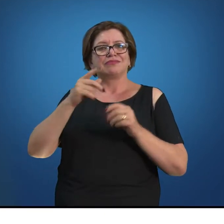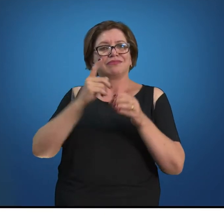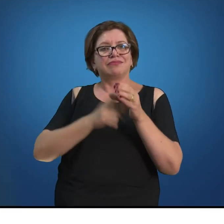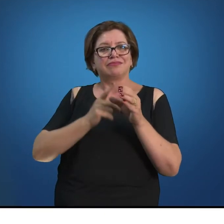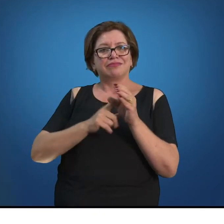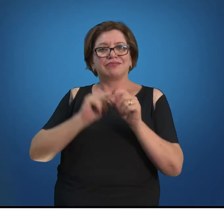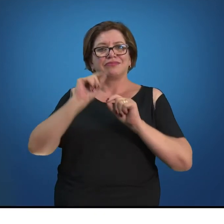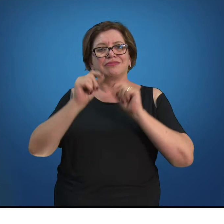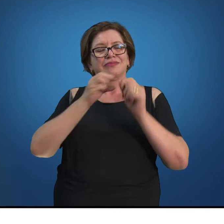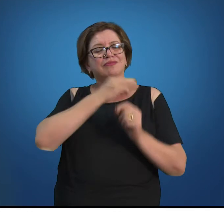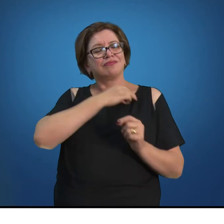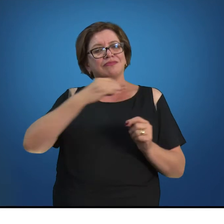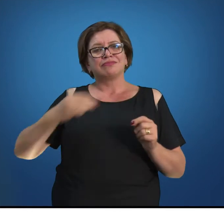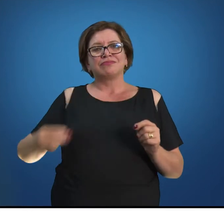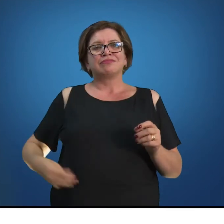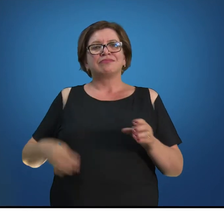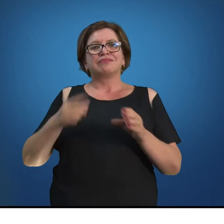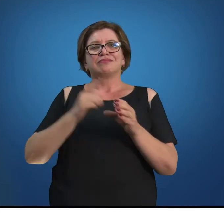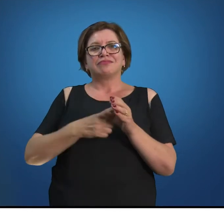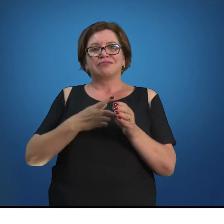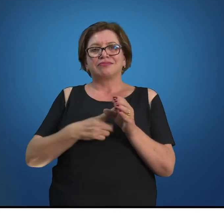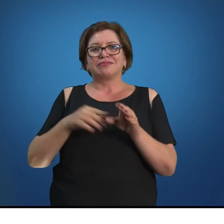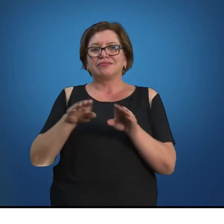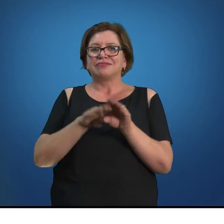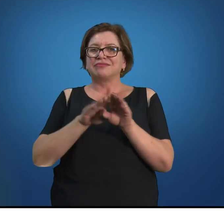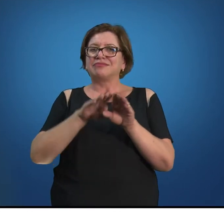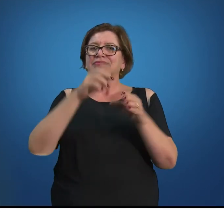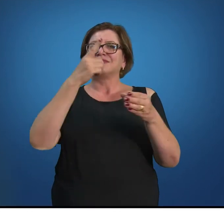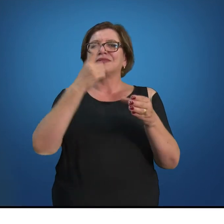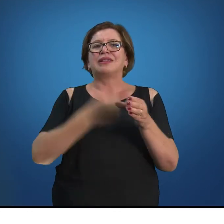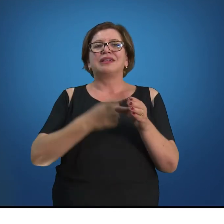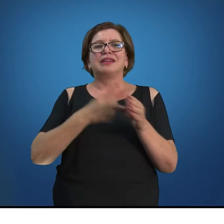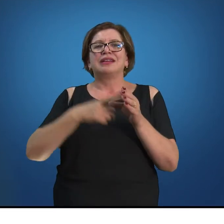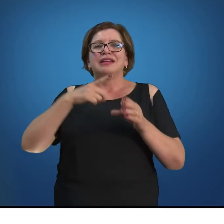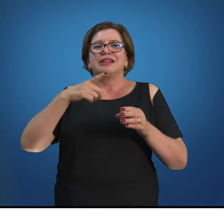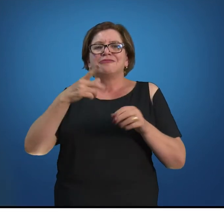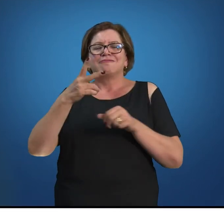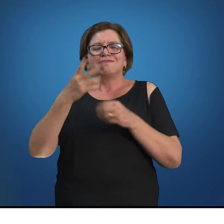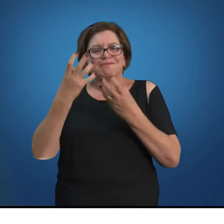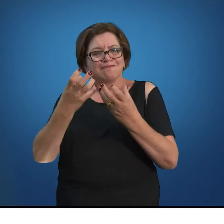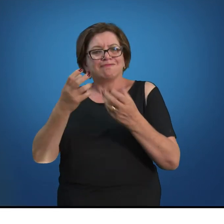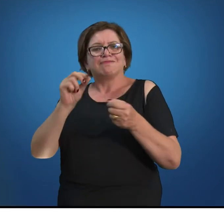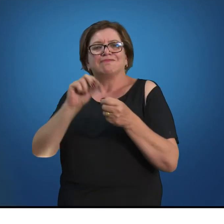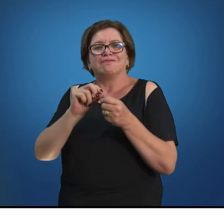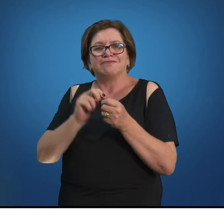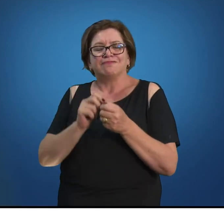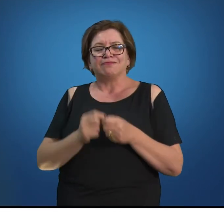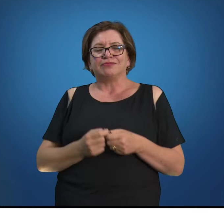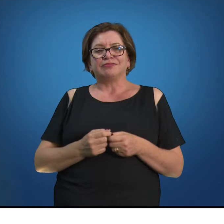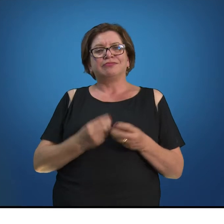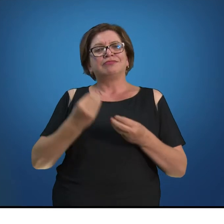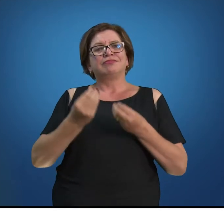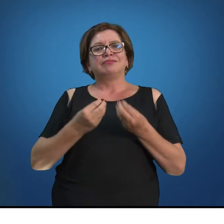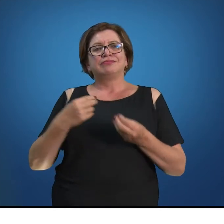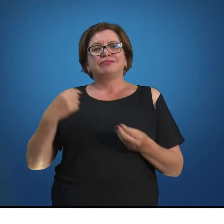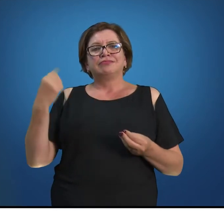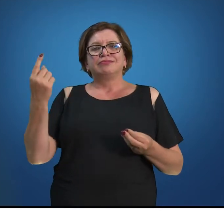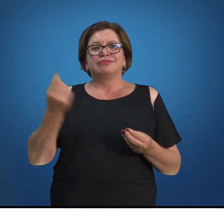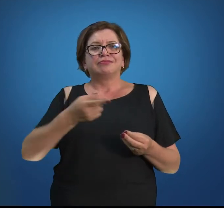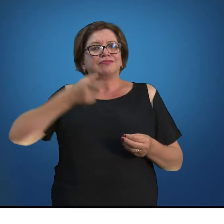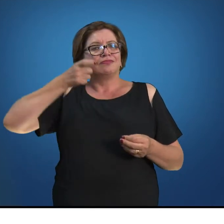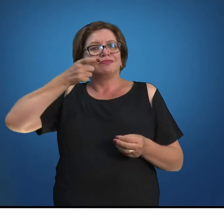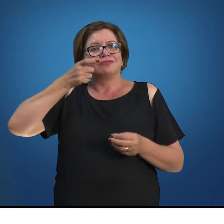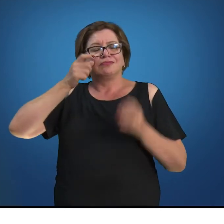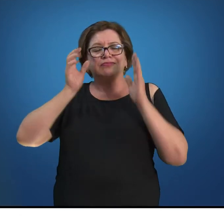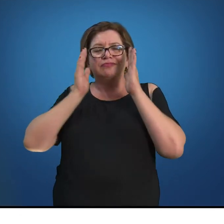Cidades e, num âmbito geral, os municípios têm buscado com o passar do tempo, nós